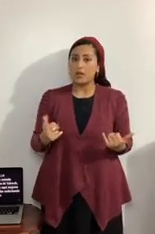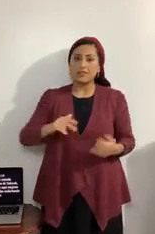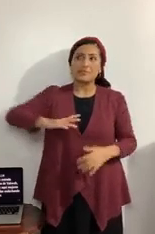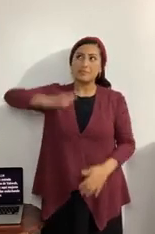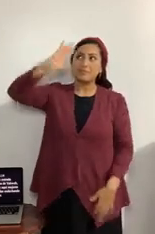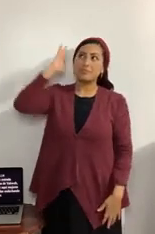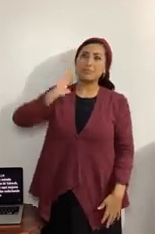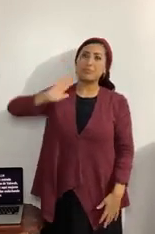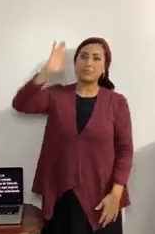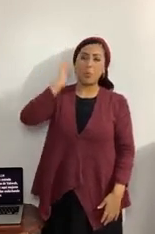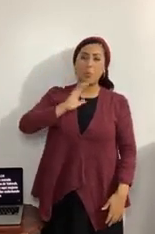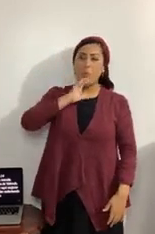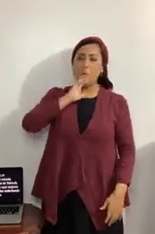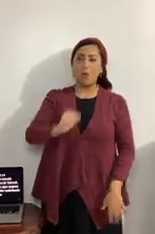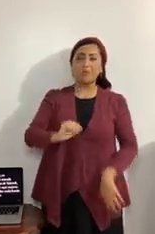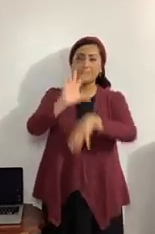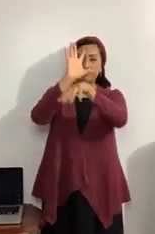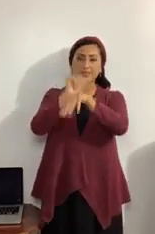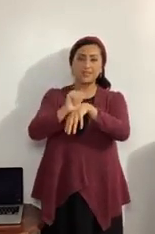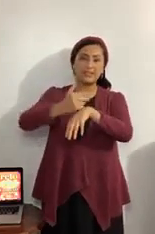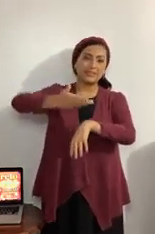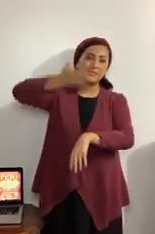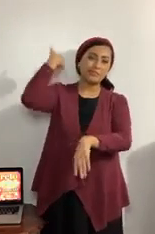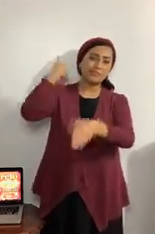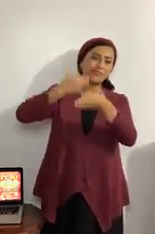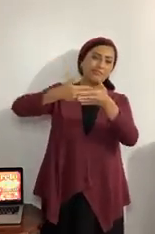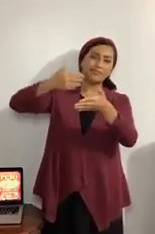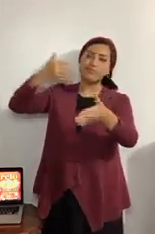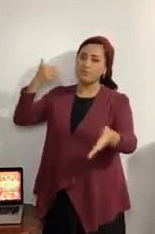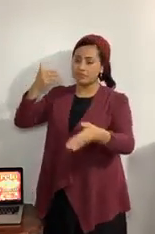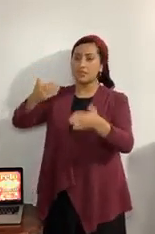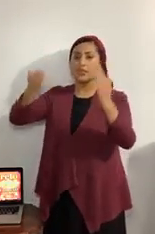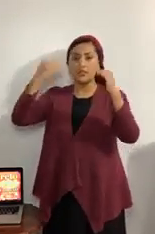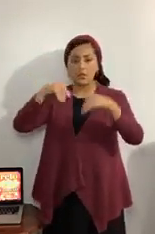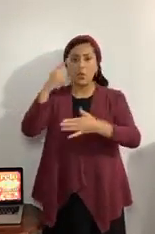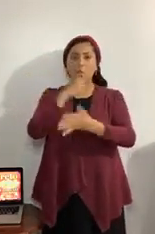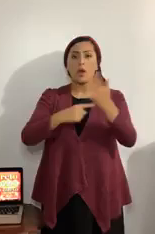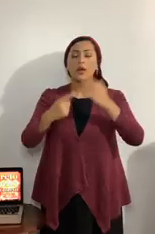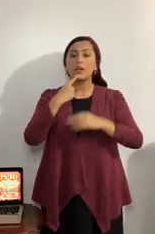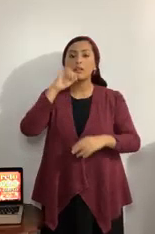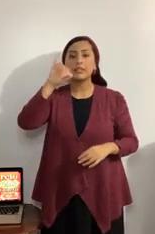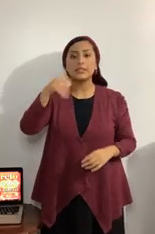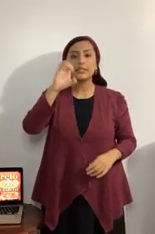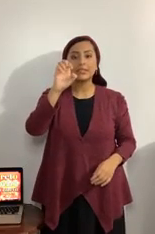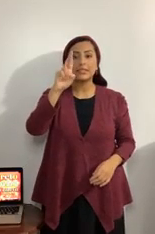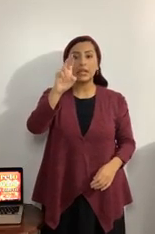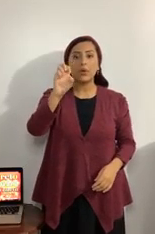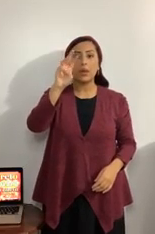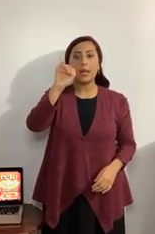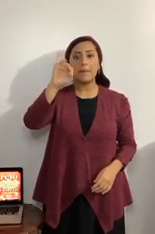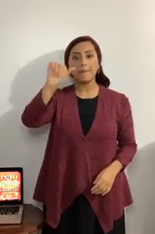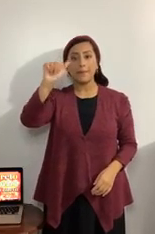de la época de nuestro Adón Yahshua HaMashiach. Vamos a ver qué dice Jeremías 5,